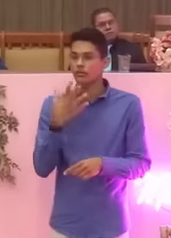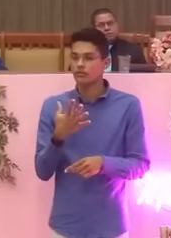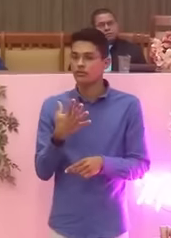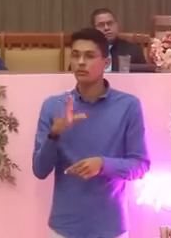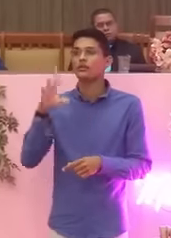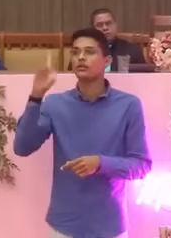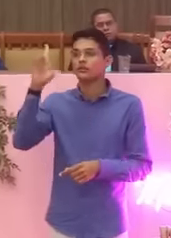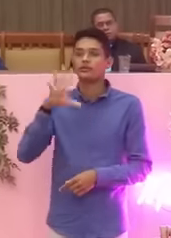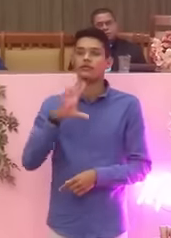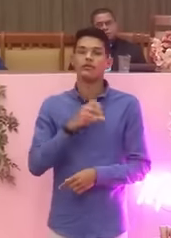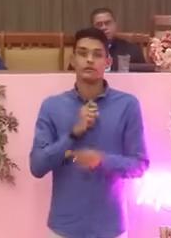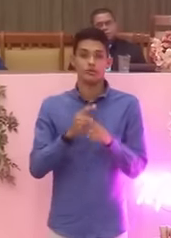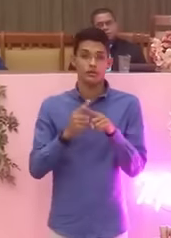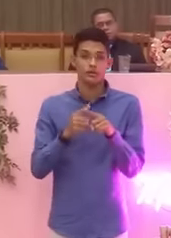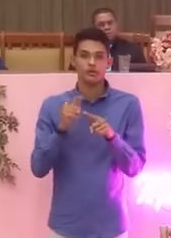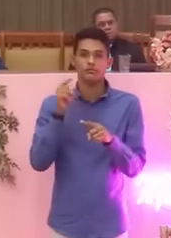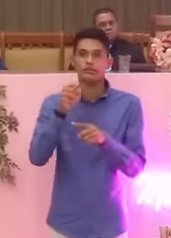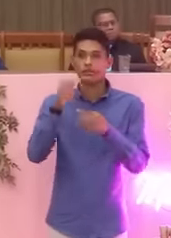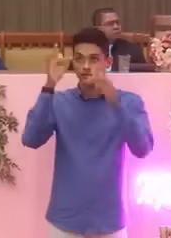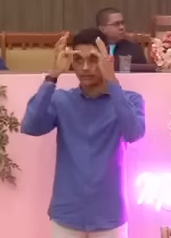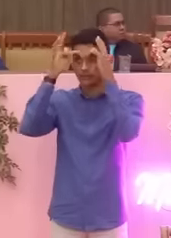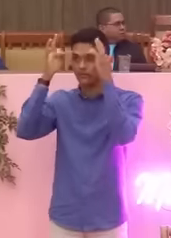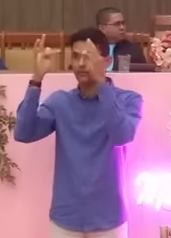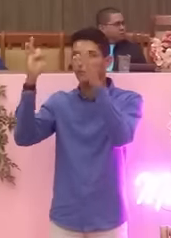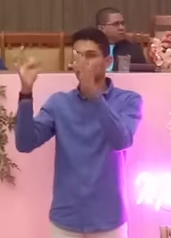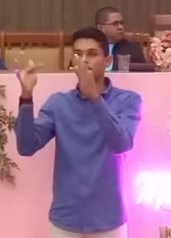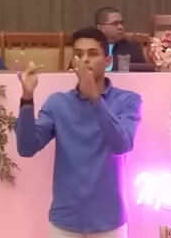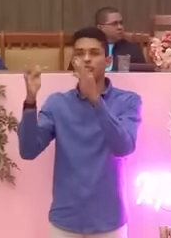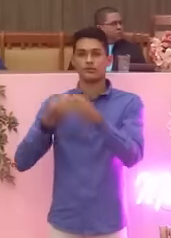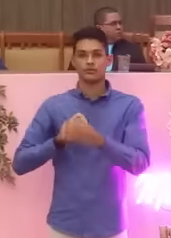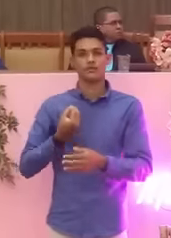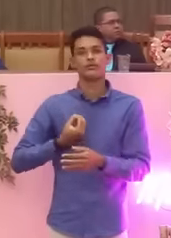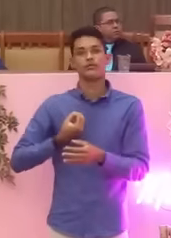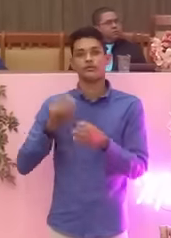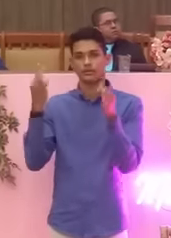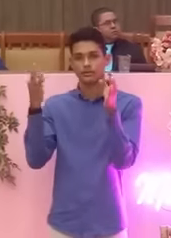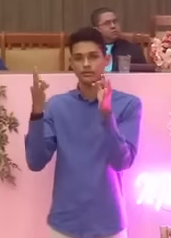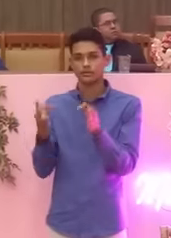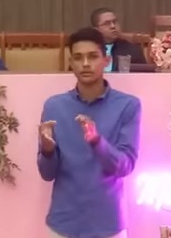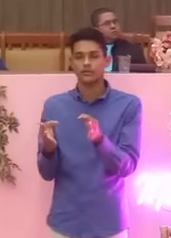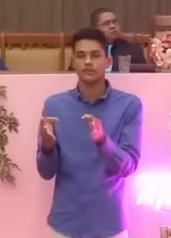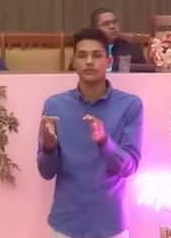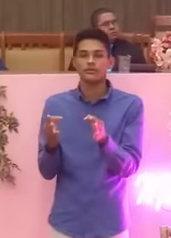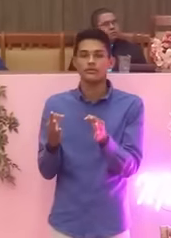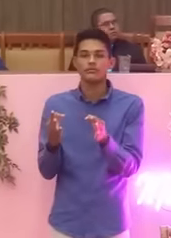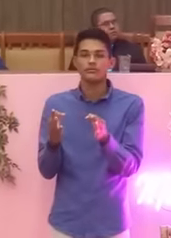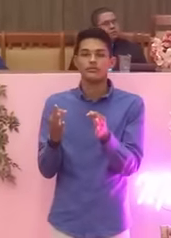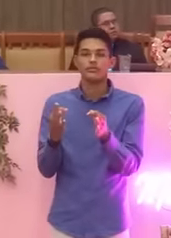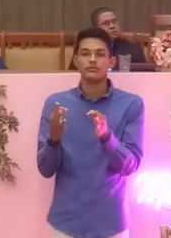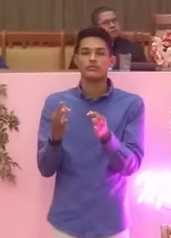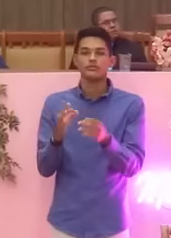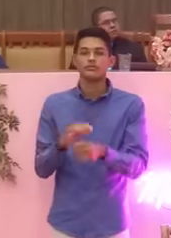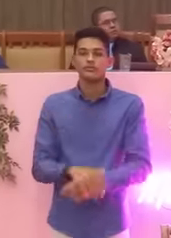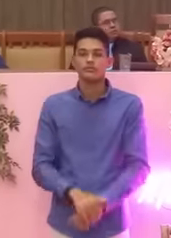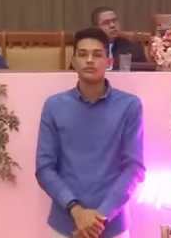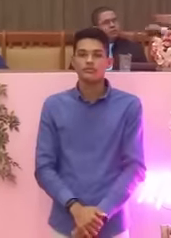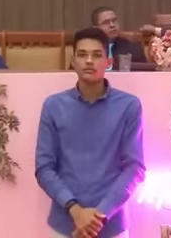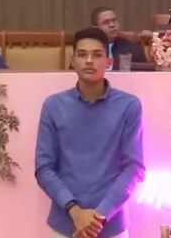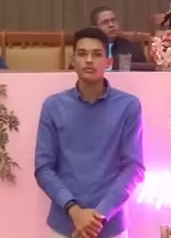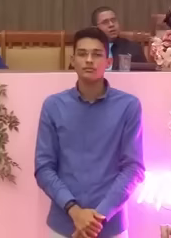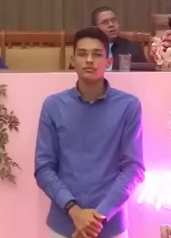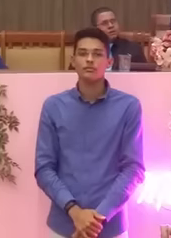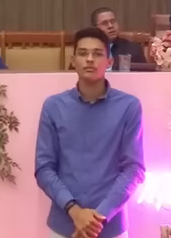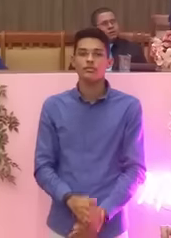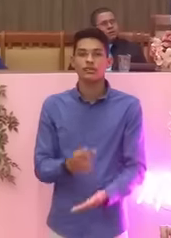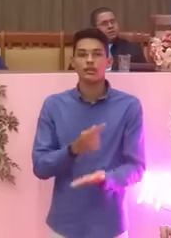pronto um velho que já tava chegando a idade de 100 anos Deus chamou ele nas catraca tá lá 17 e disse assim Abraão